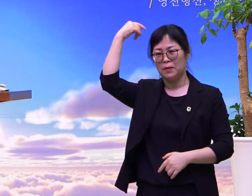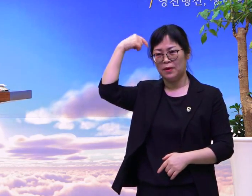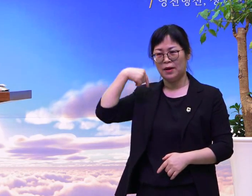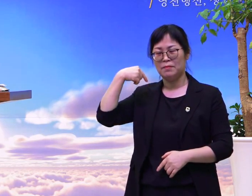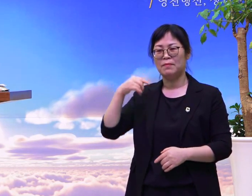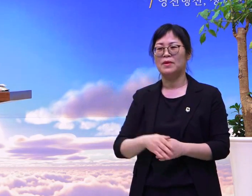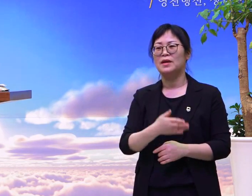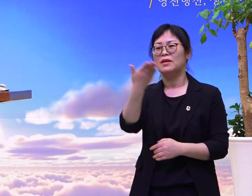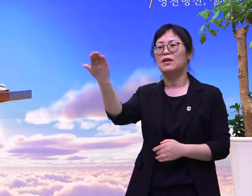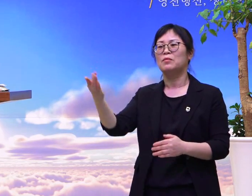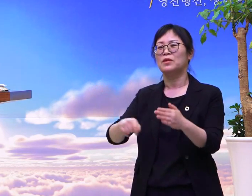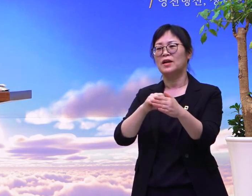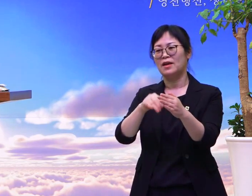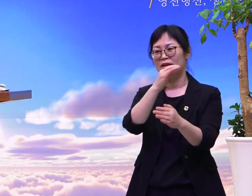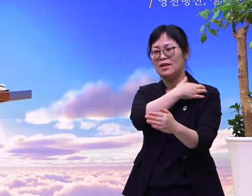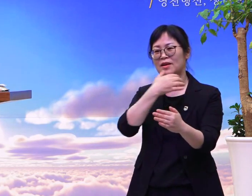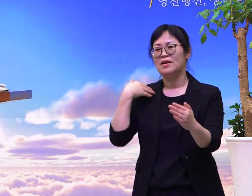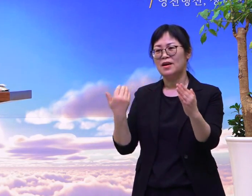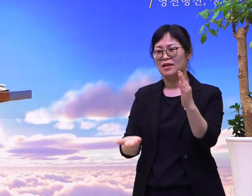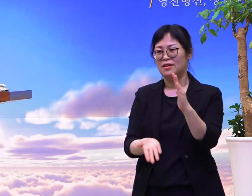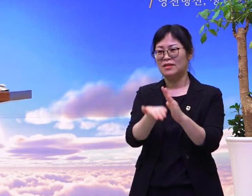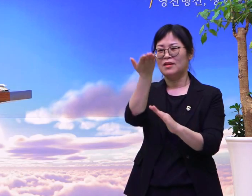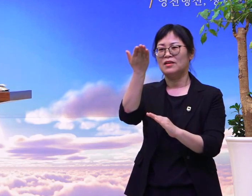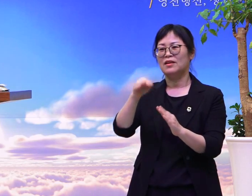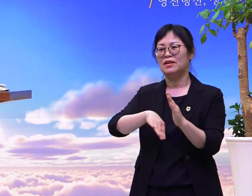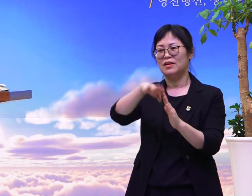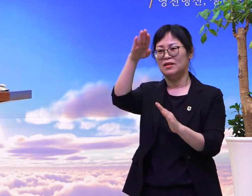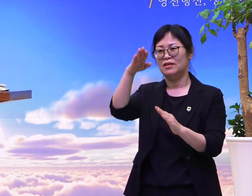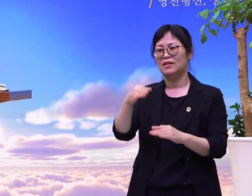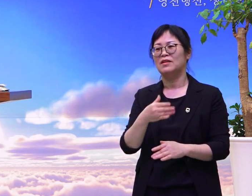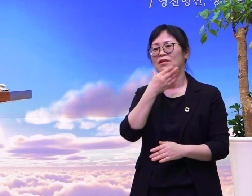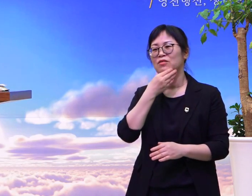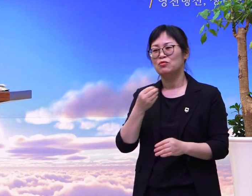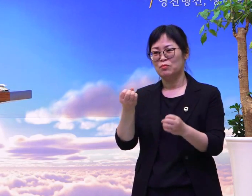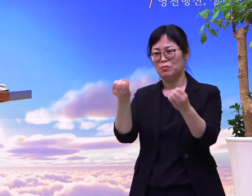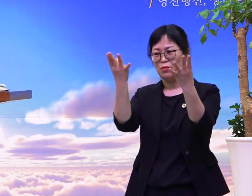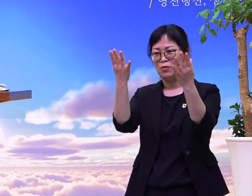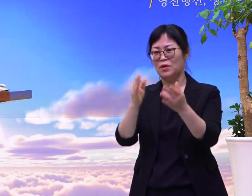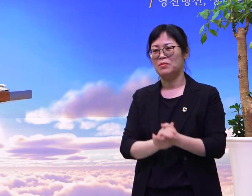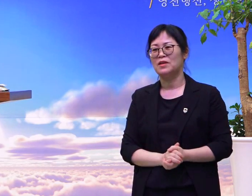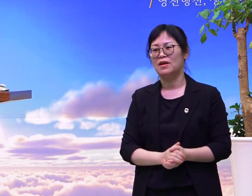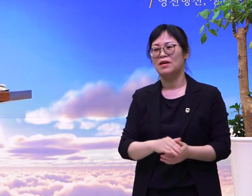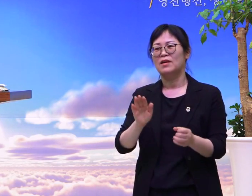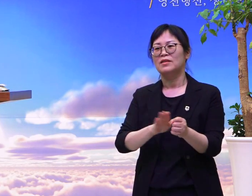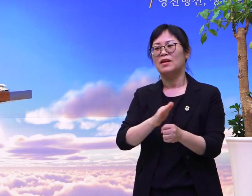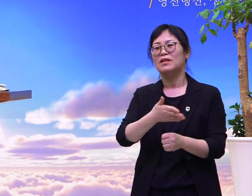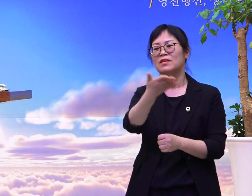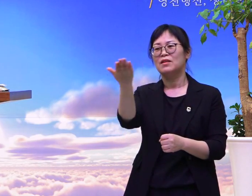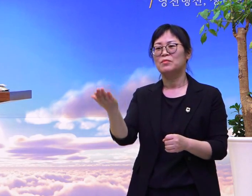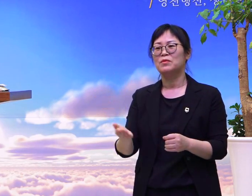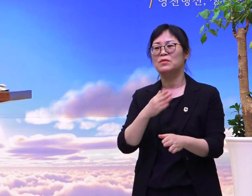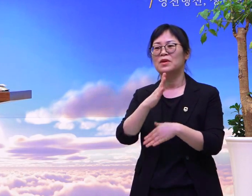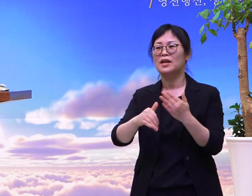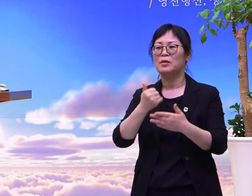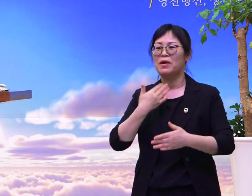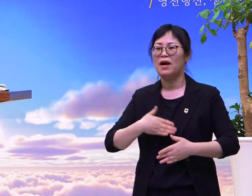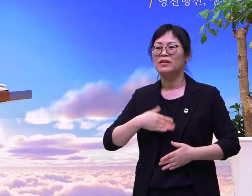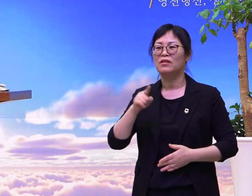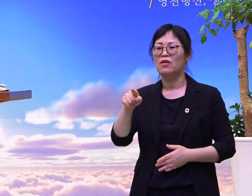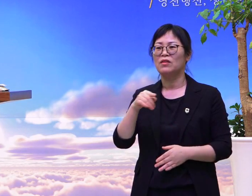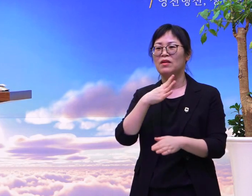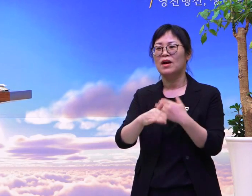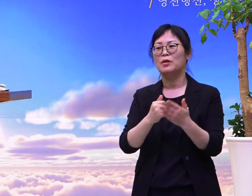여러분 안에 가득 채워지기를 주님의 이름으로 축복합니다. 사랑하는 여러분, 하나님을 아는 것, 하나님을 정말로 아는